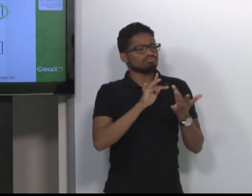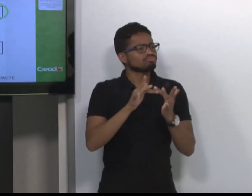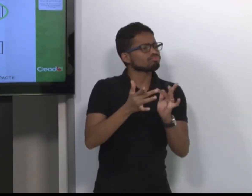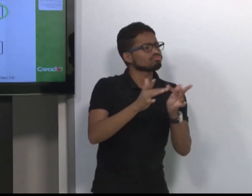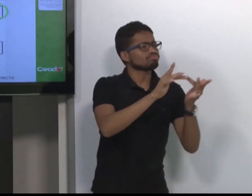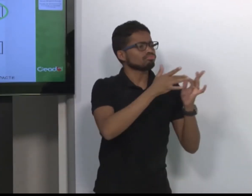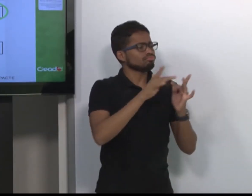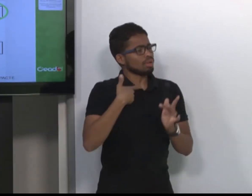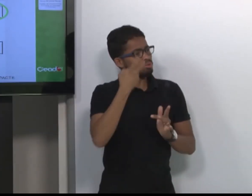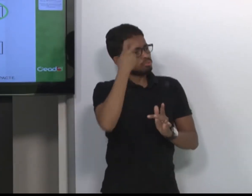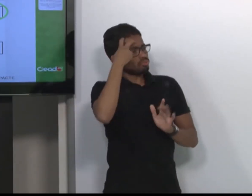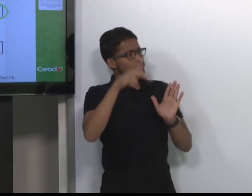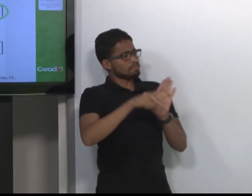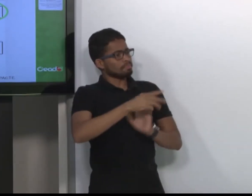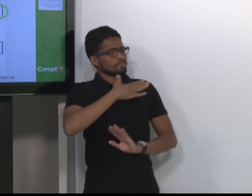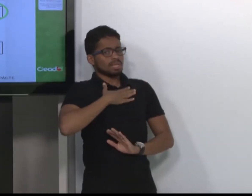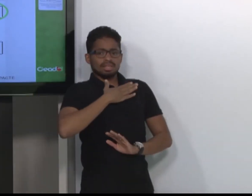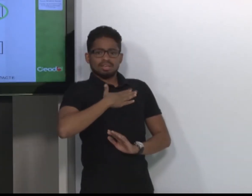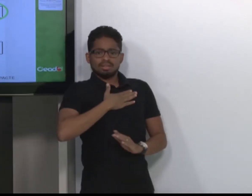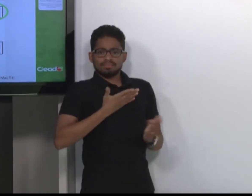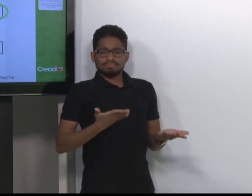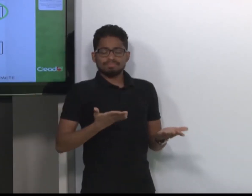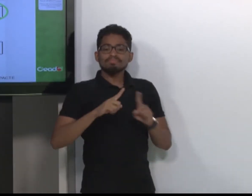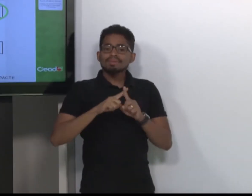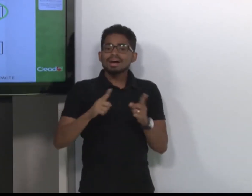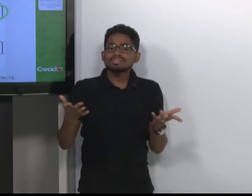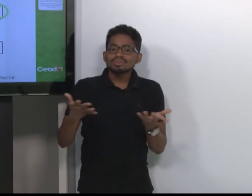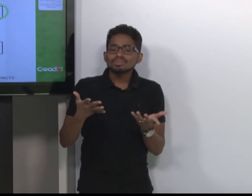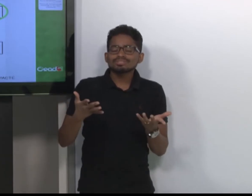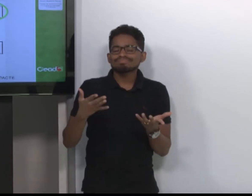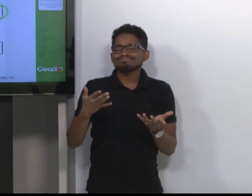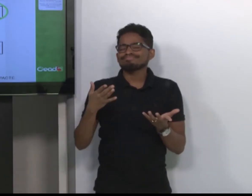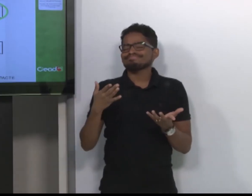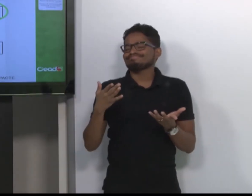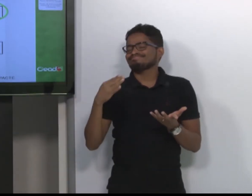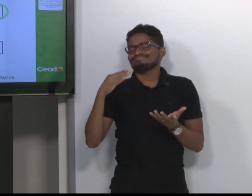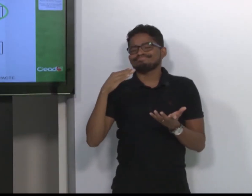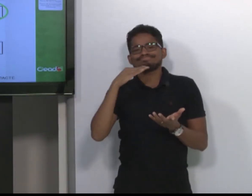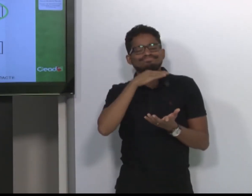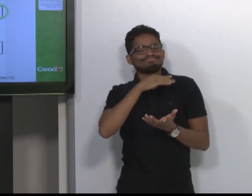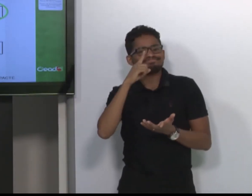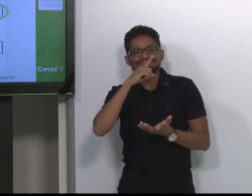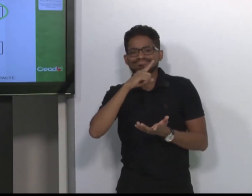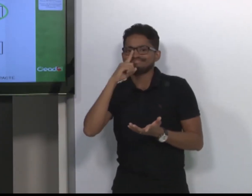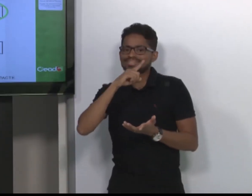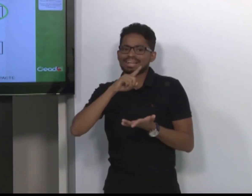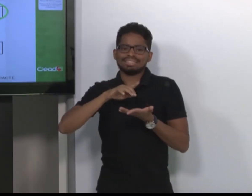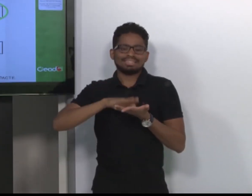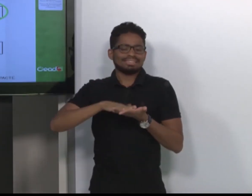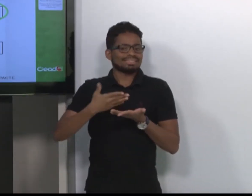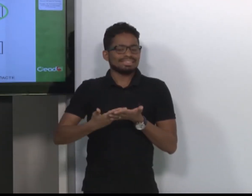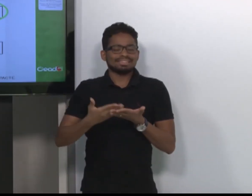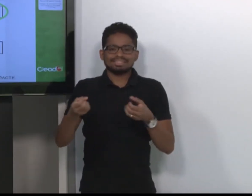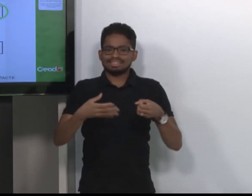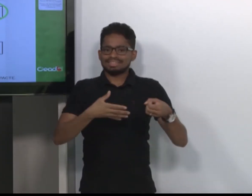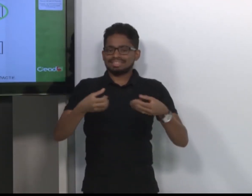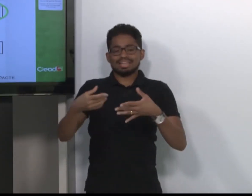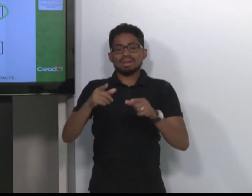E eu sei que é mais fácil porque eu tenho contato, eu sempre tive contato com a comunidade ouvinte. Mas se não houver